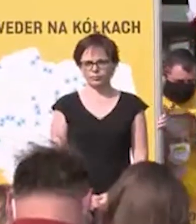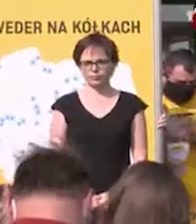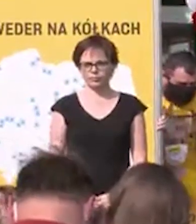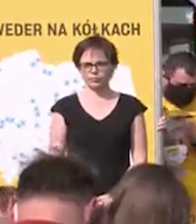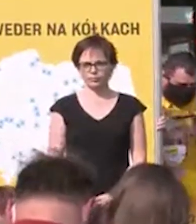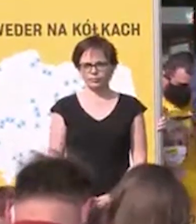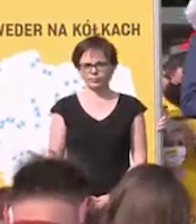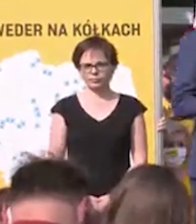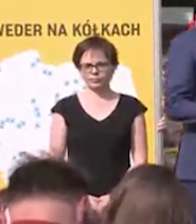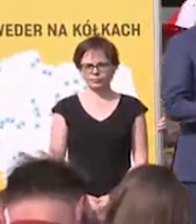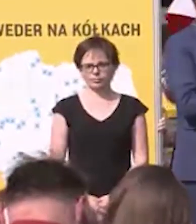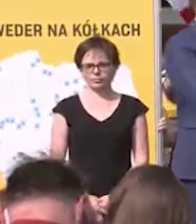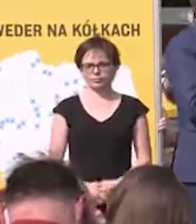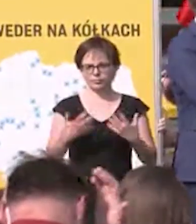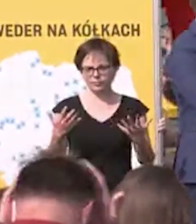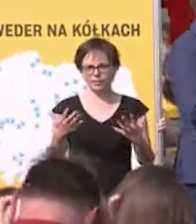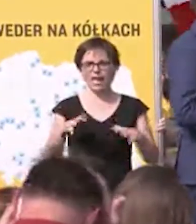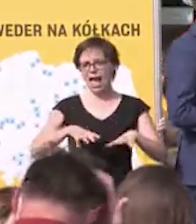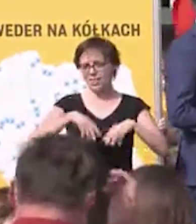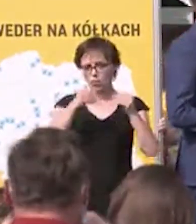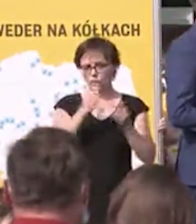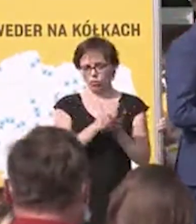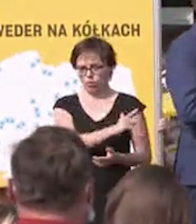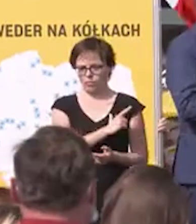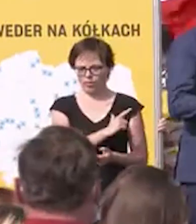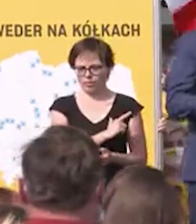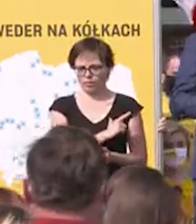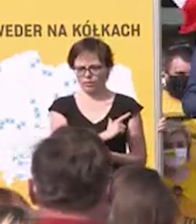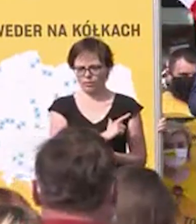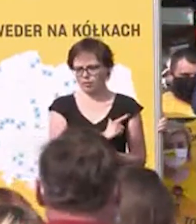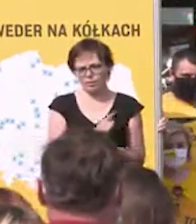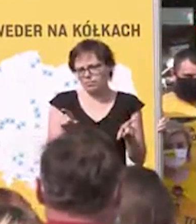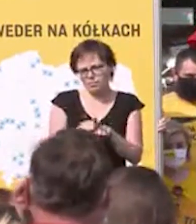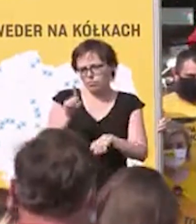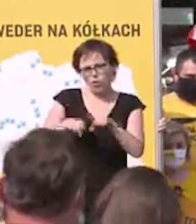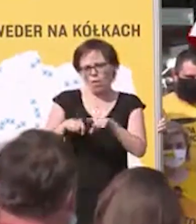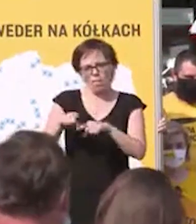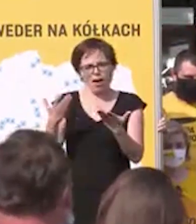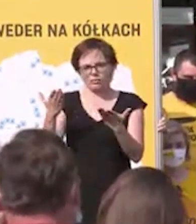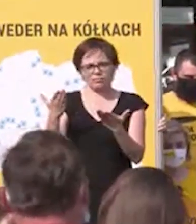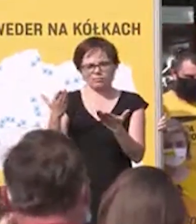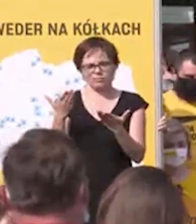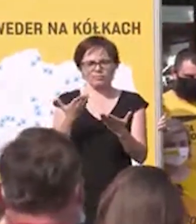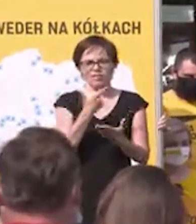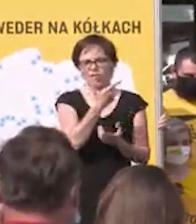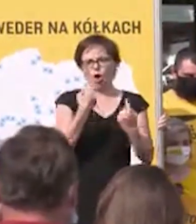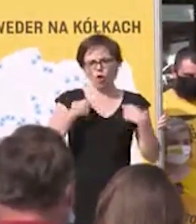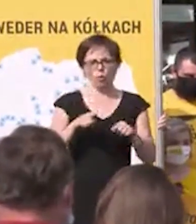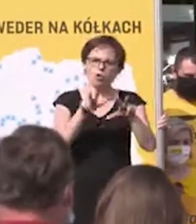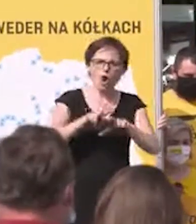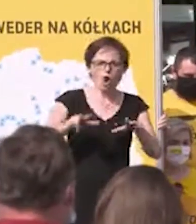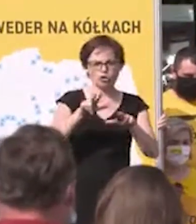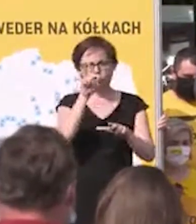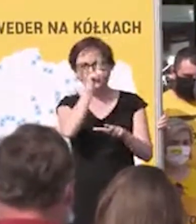Na początku byliśmy my, tak jak to zwykle się dzieje, 2 osoby, rodzina, bliscy